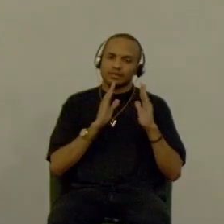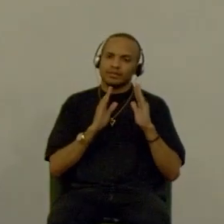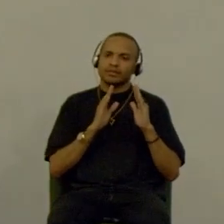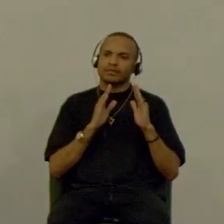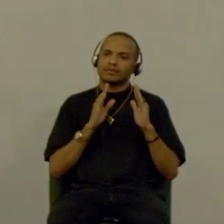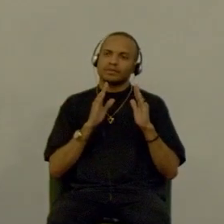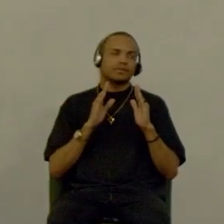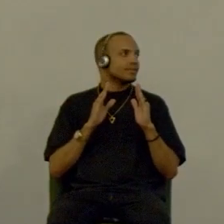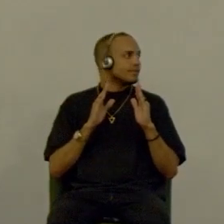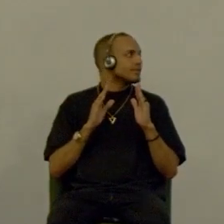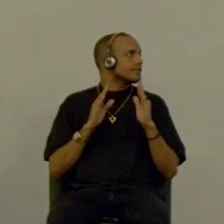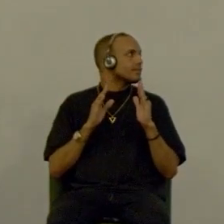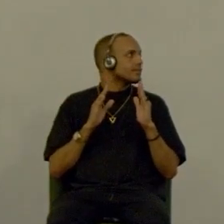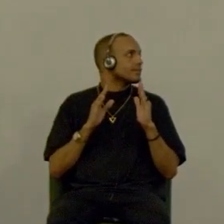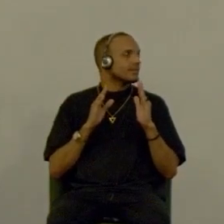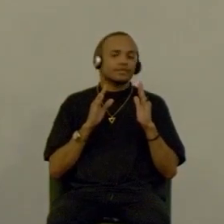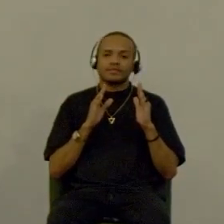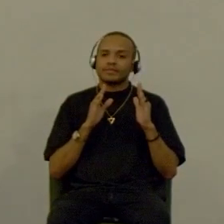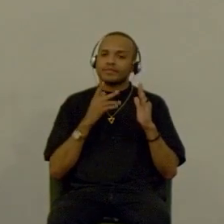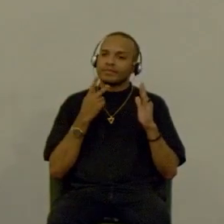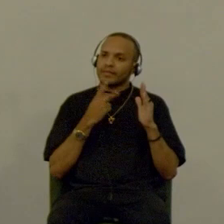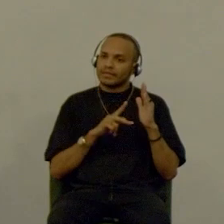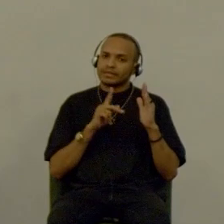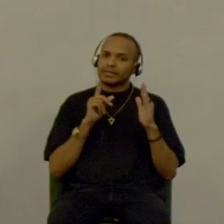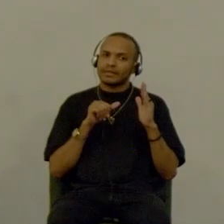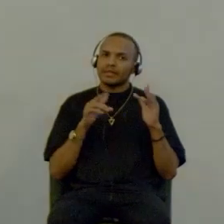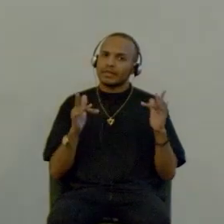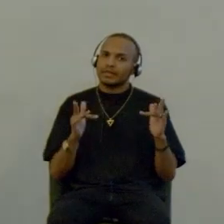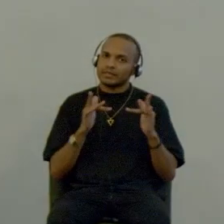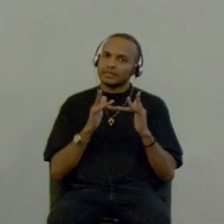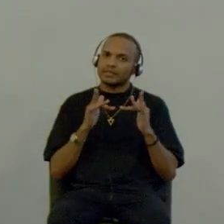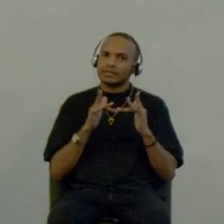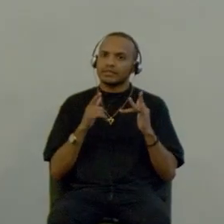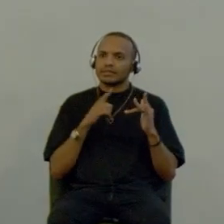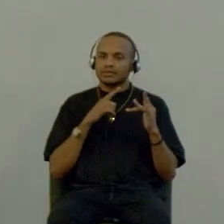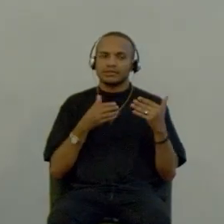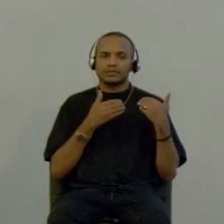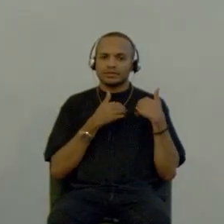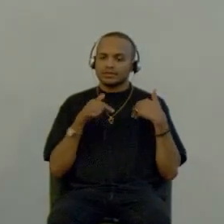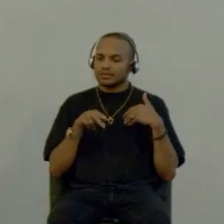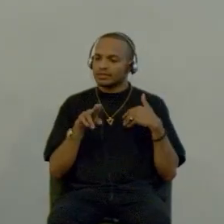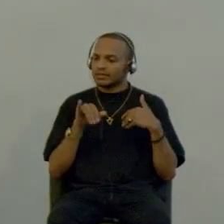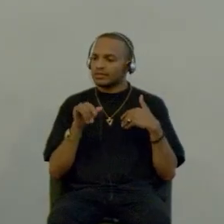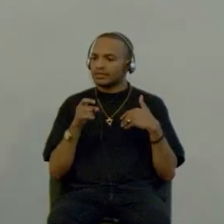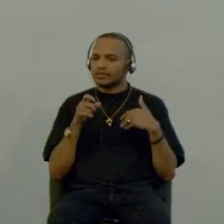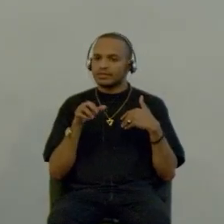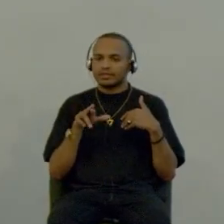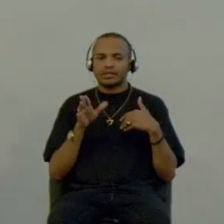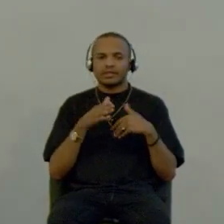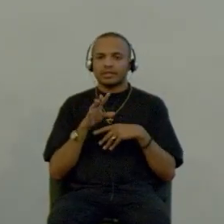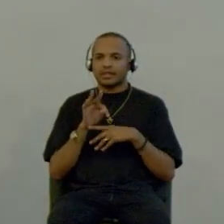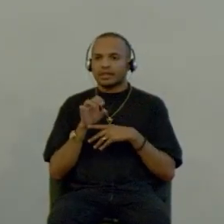Voilà le lien que j'assume complètement entre Kircher et Terraforma, vous le voyez. Et puis l'autre carte que je voulais vous montrer, c'est